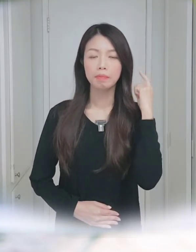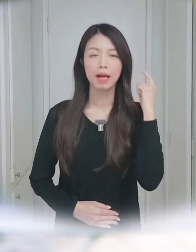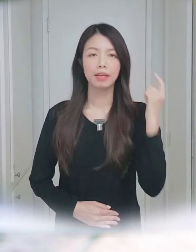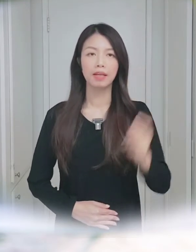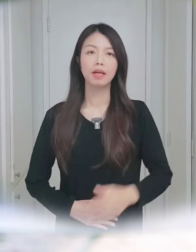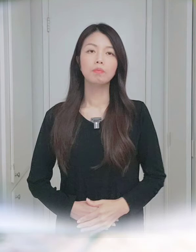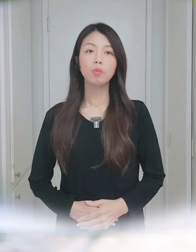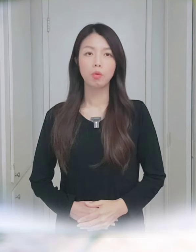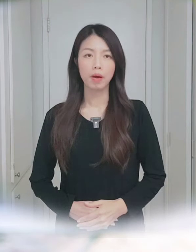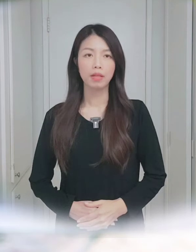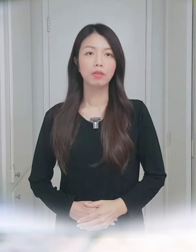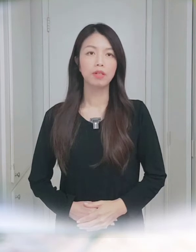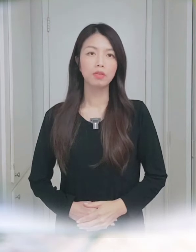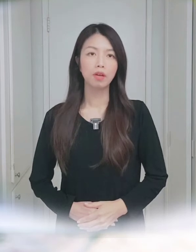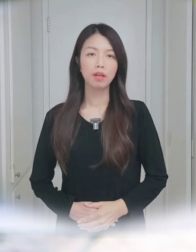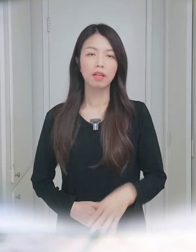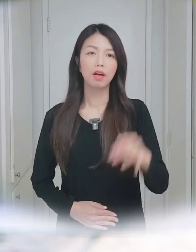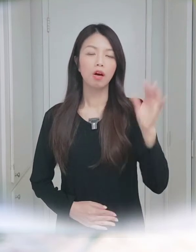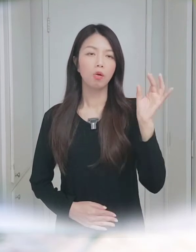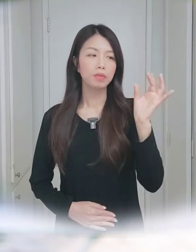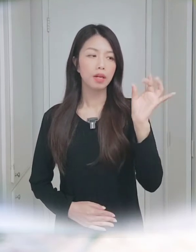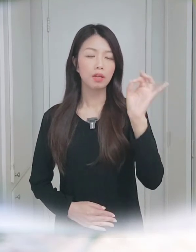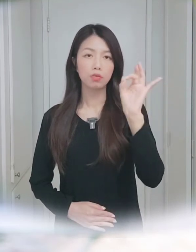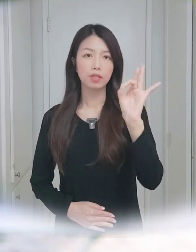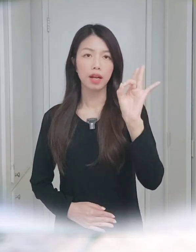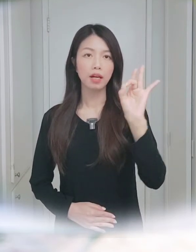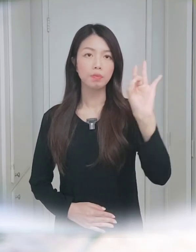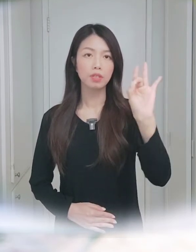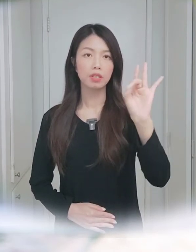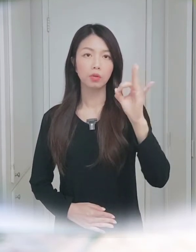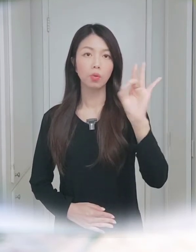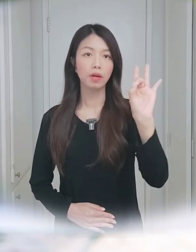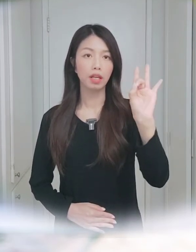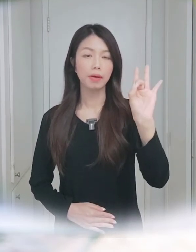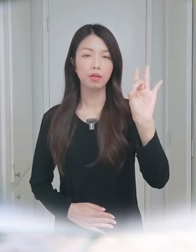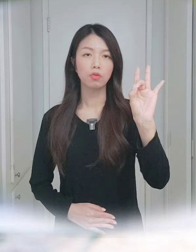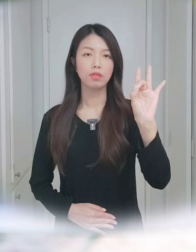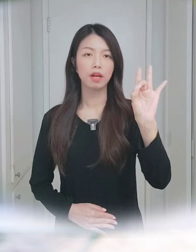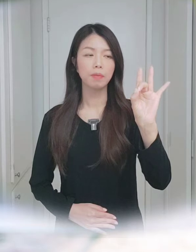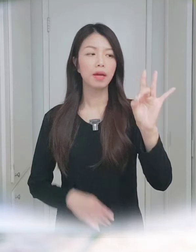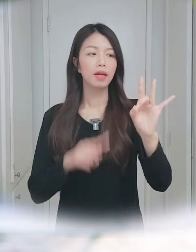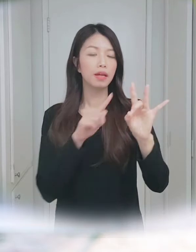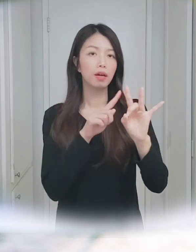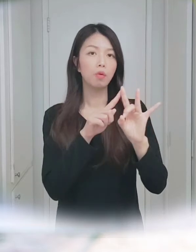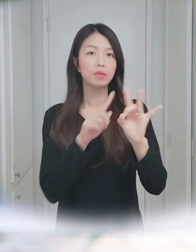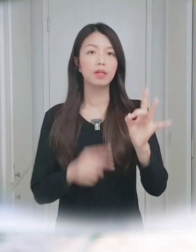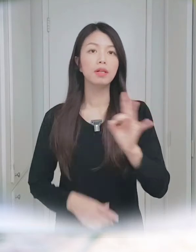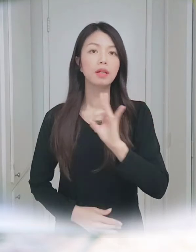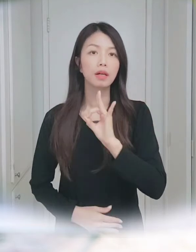복음, 많이, 뭐뭐만 이런 뜻의 수어는 엄지랑 중지랑 붙이시고 동그랗게 만들어 주신 다음에